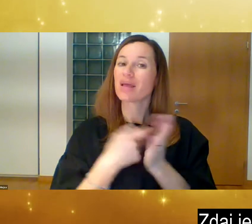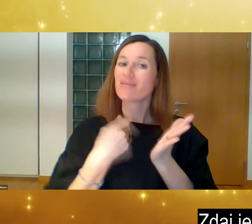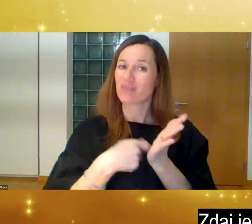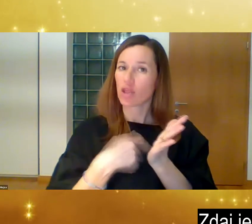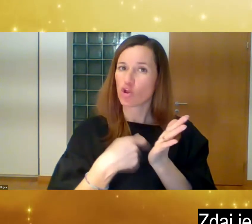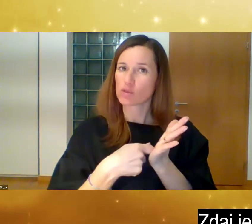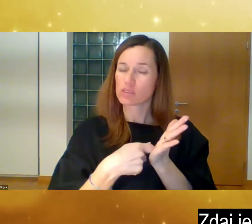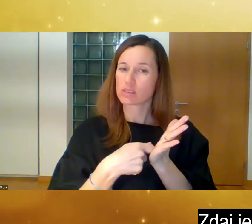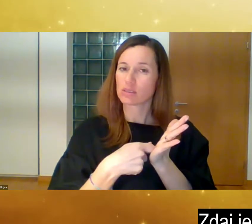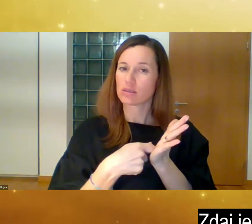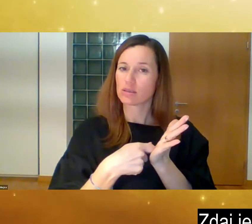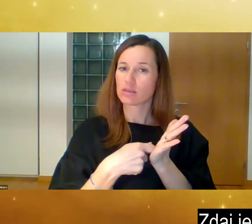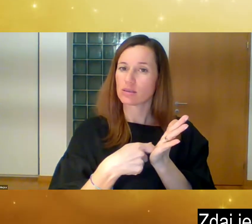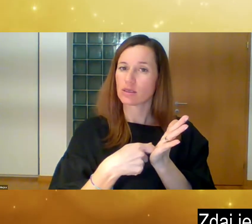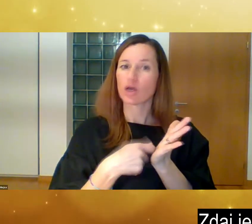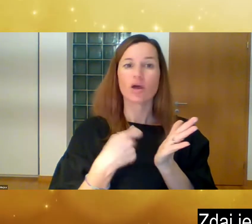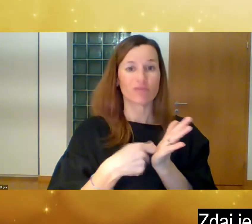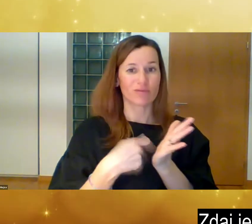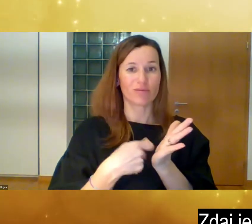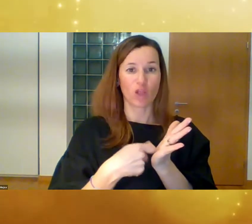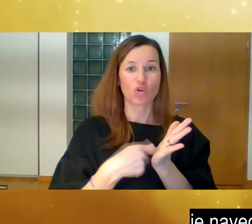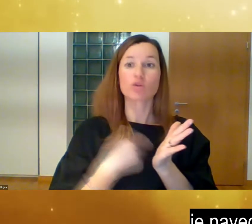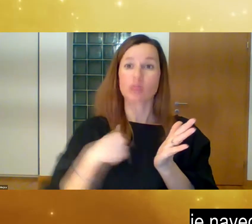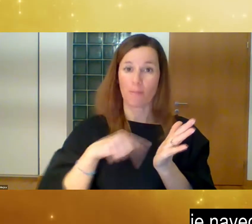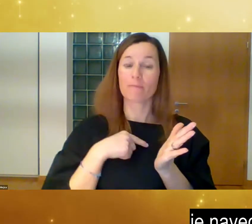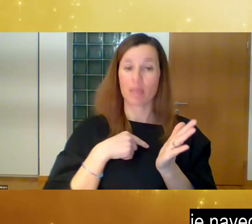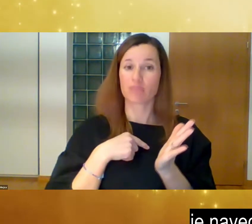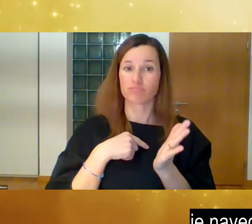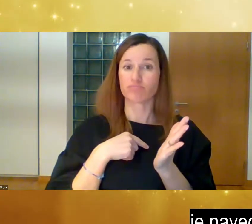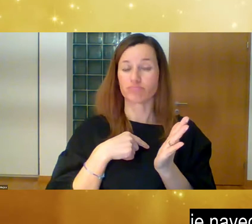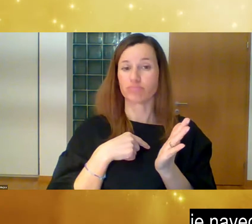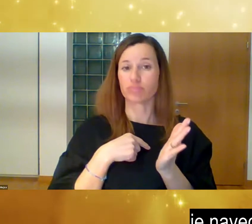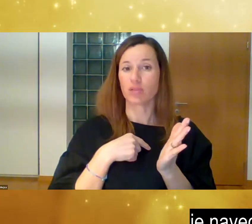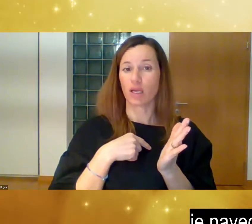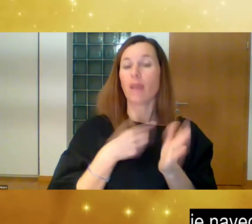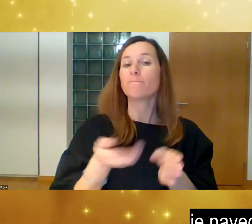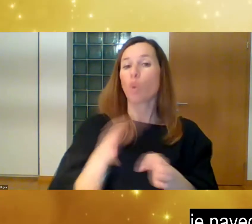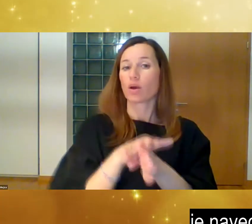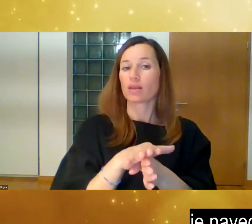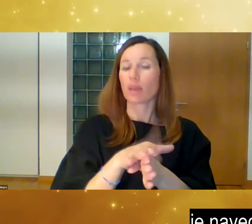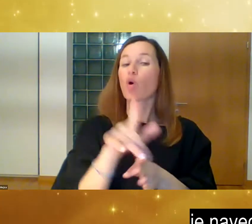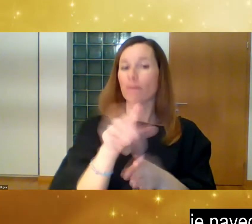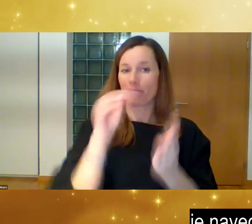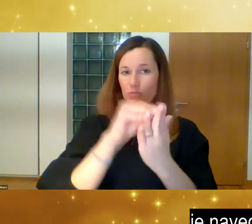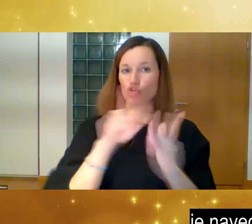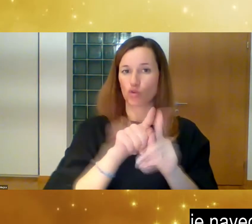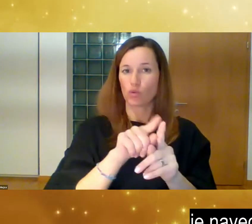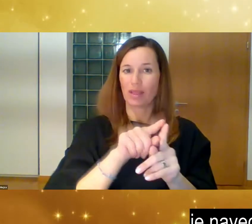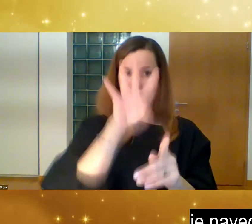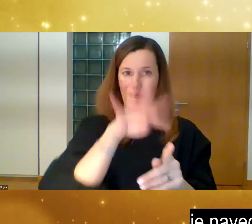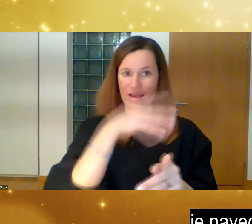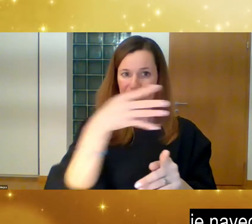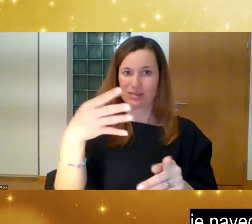vrednost, do katere krijemo, je navedena tudi na listi, in sicer v